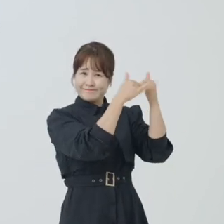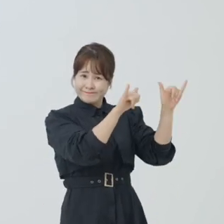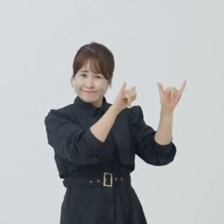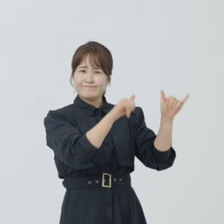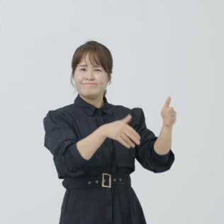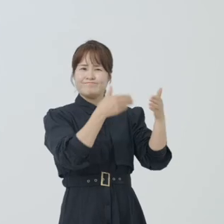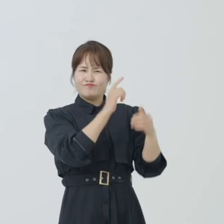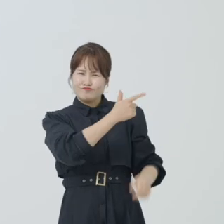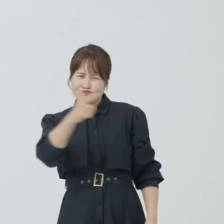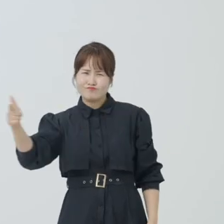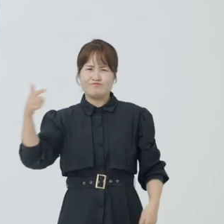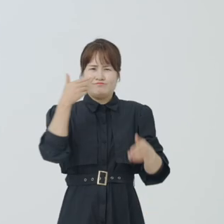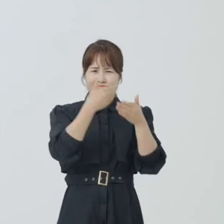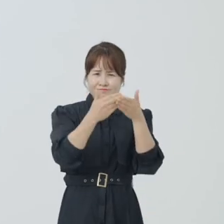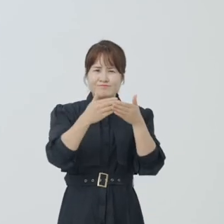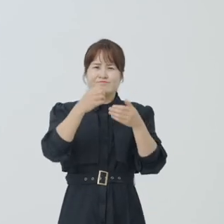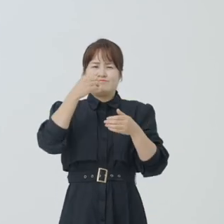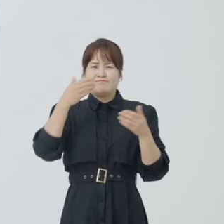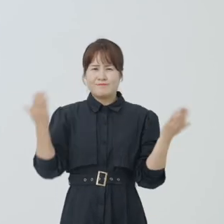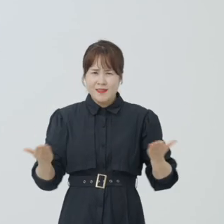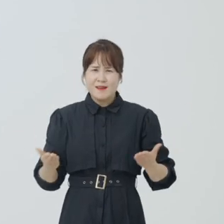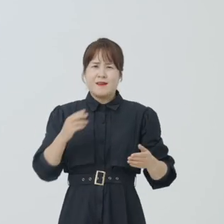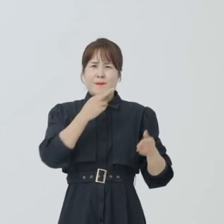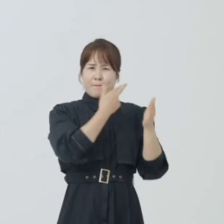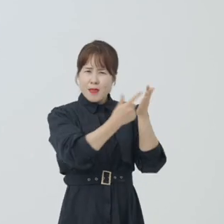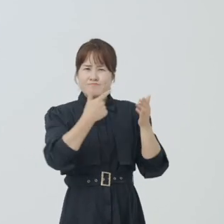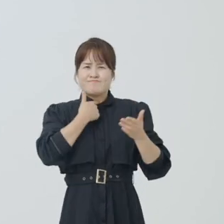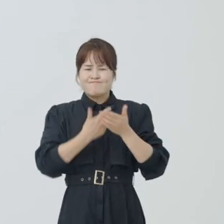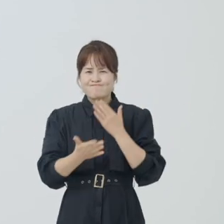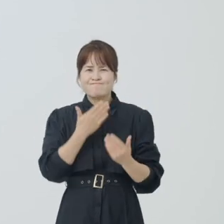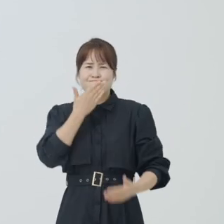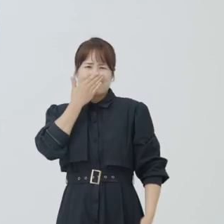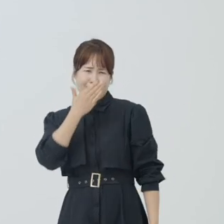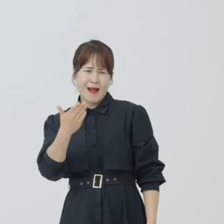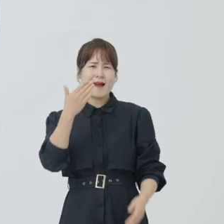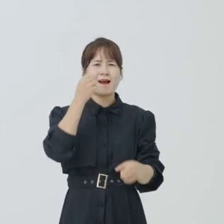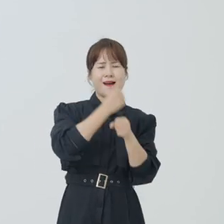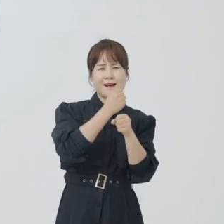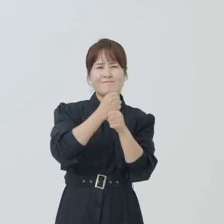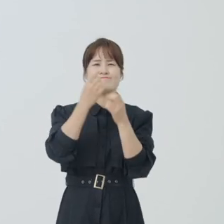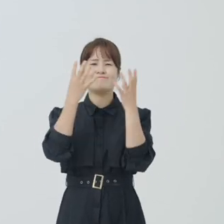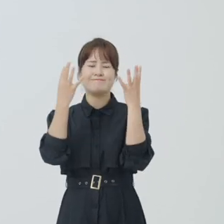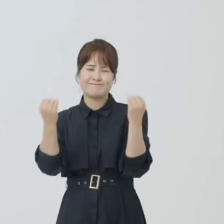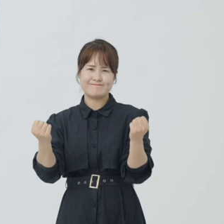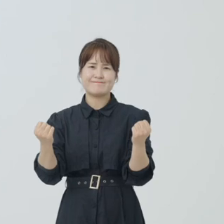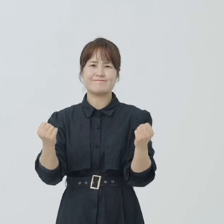작가는 여러 회화 작업에서 여백을 경험할 수 있는 작품을 내놓았습니다.